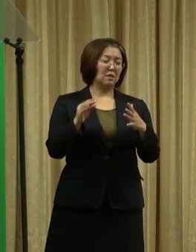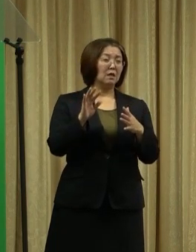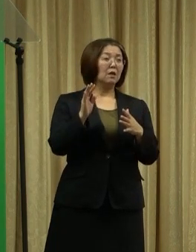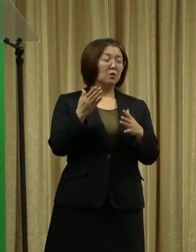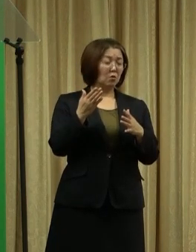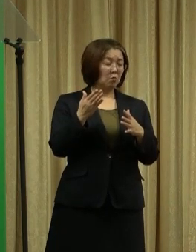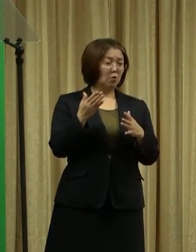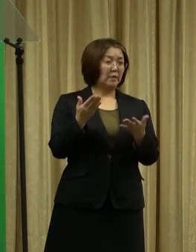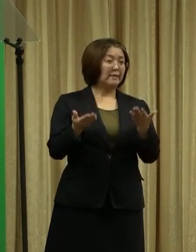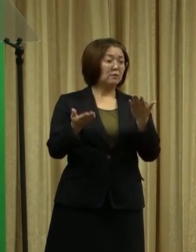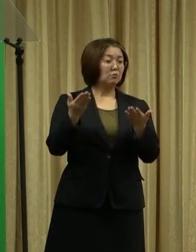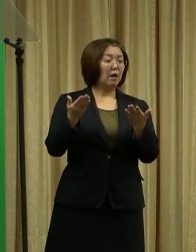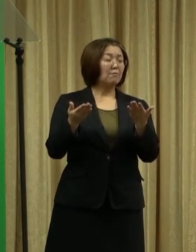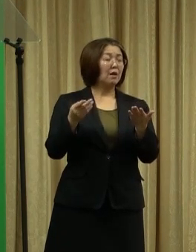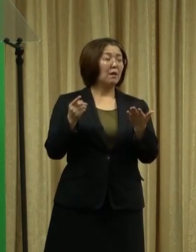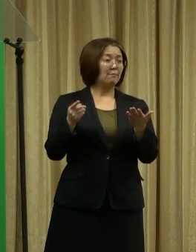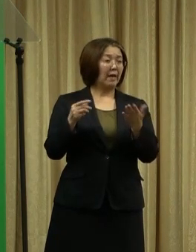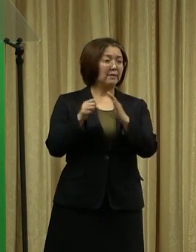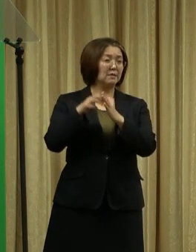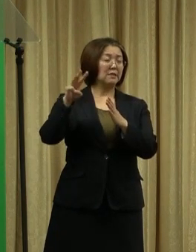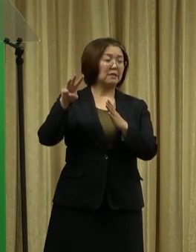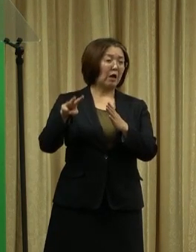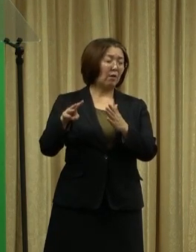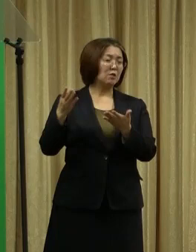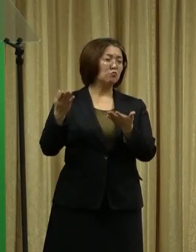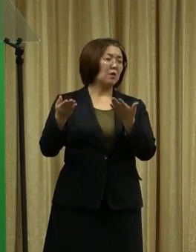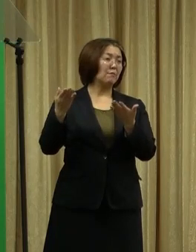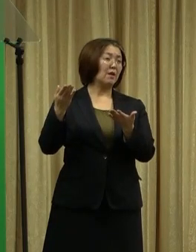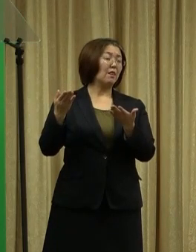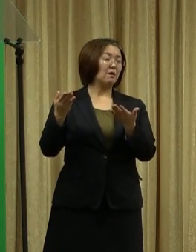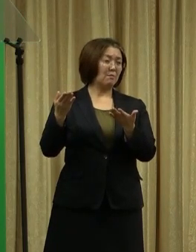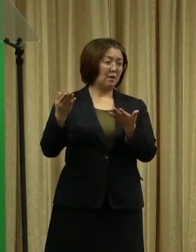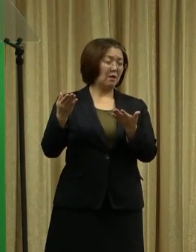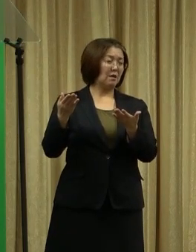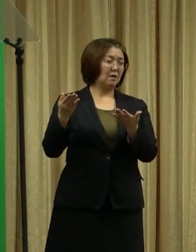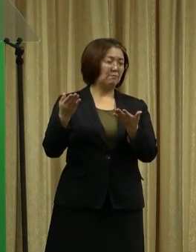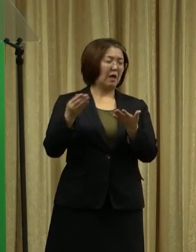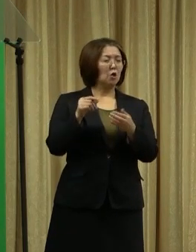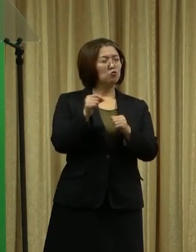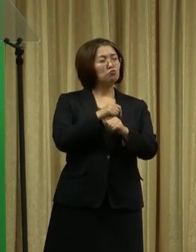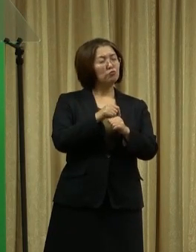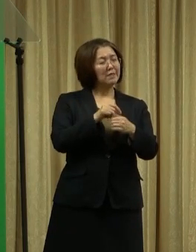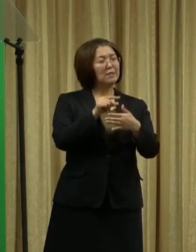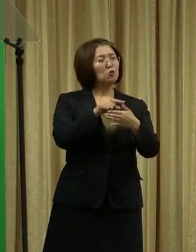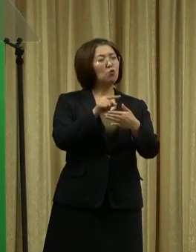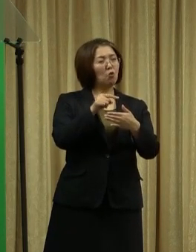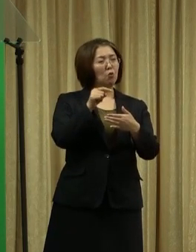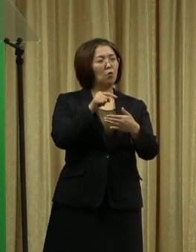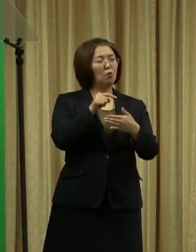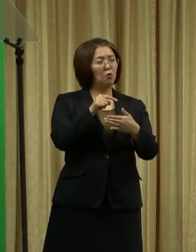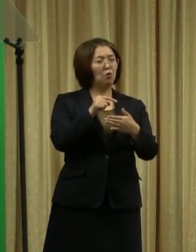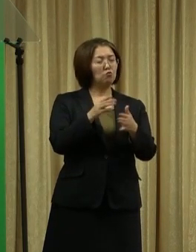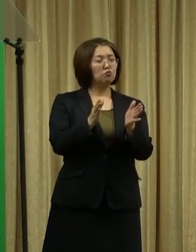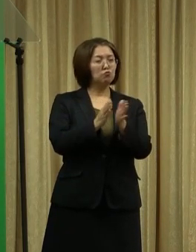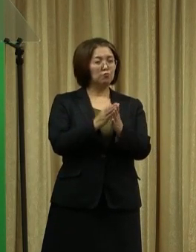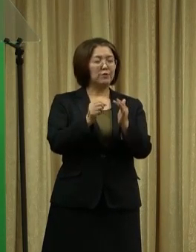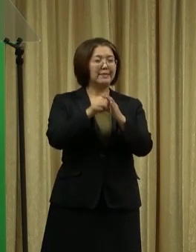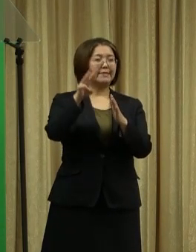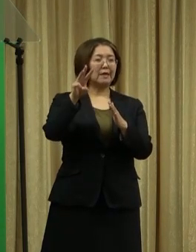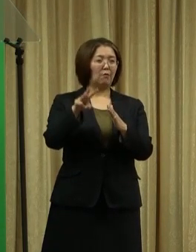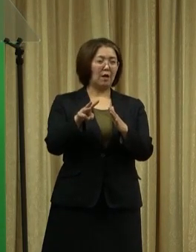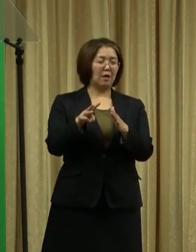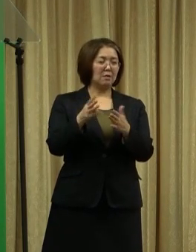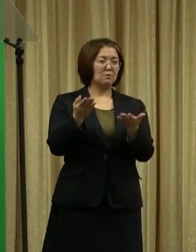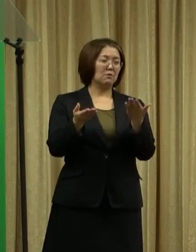ら比較をすればですね、石川県に比べれば、まあ、特に能登の方ですね、能登を含む石川県に比べ